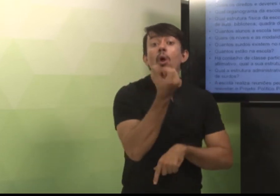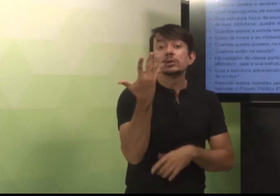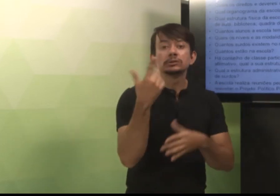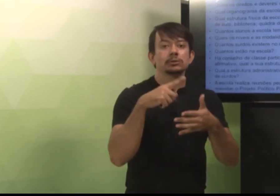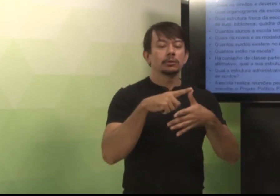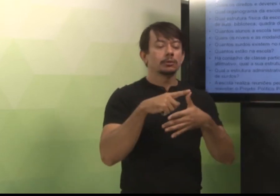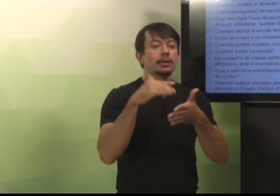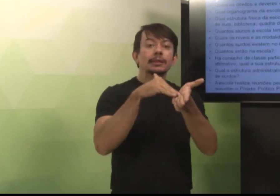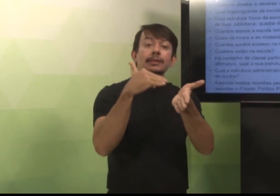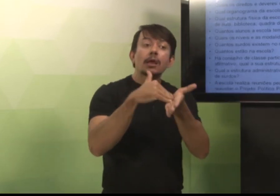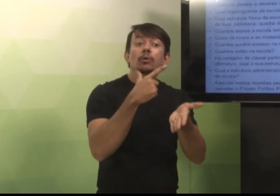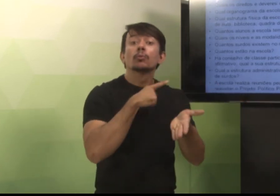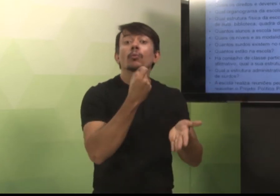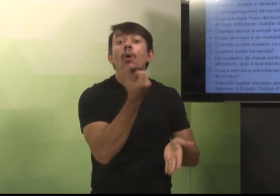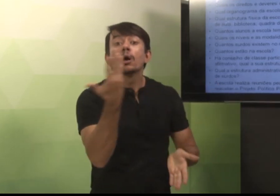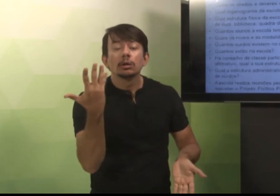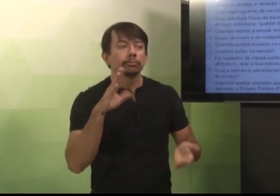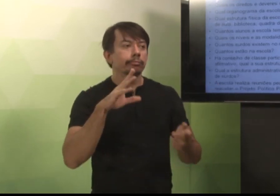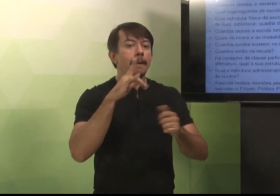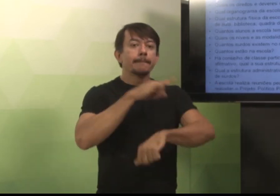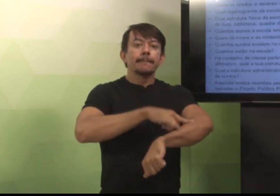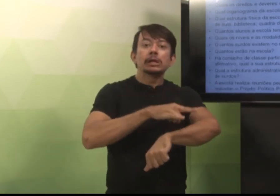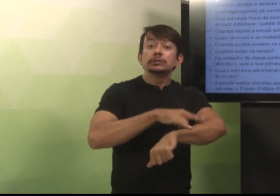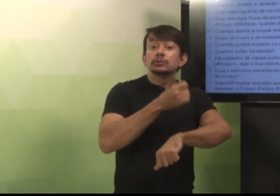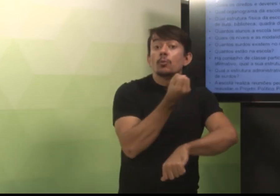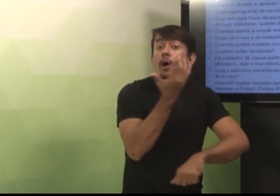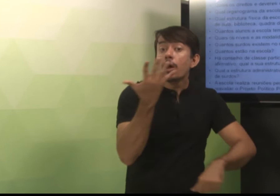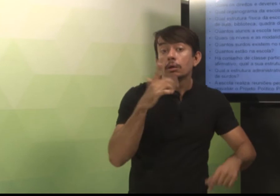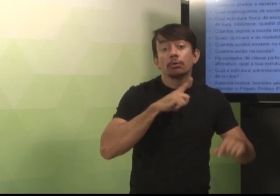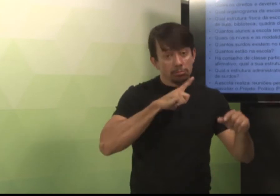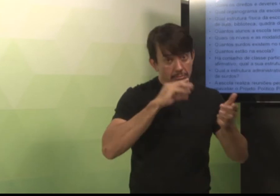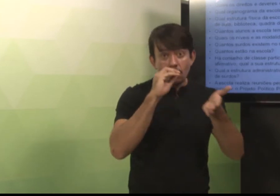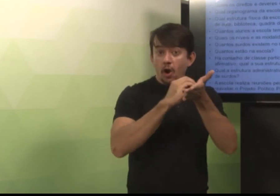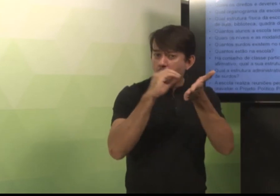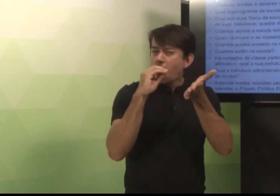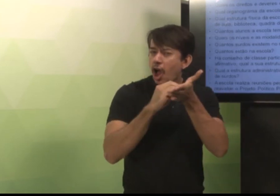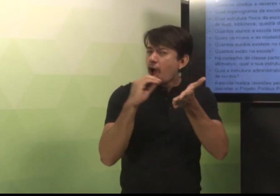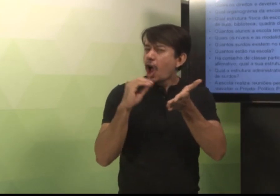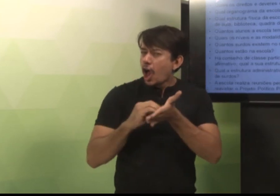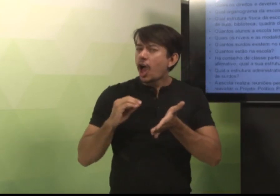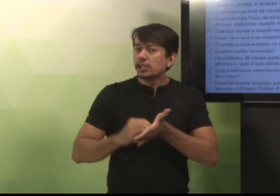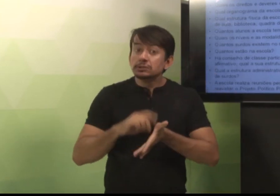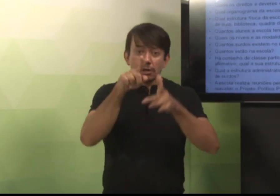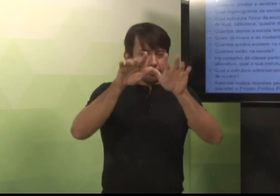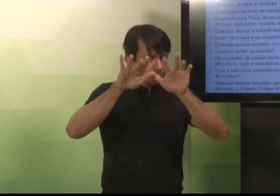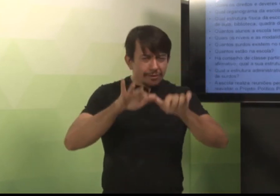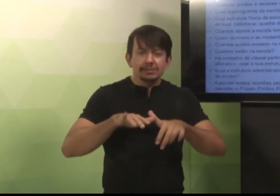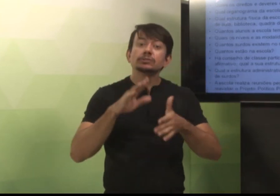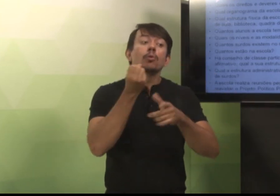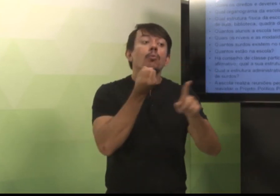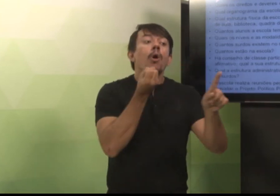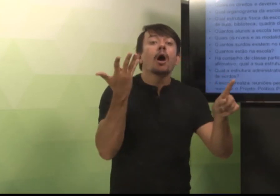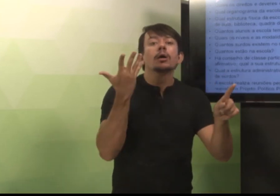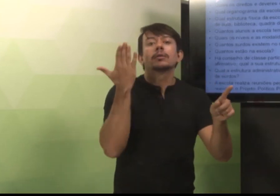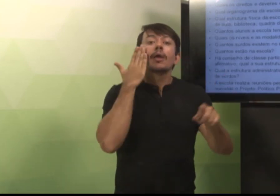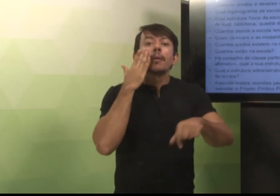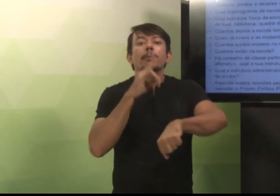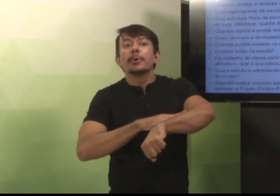A estrutura escolar tem quadra esportiva? Quantas? Secretaria? Há quantas? Então,